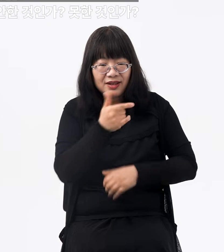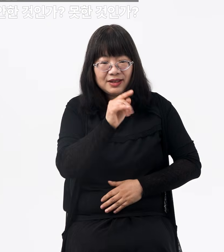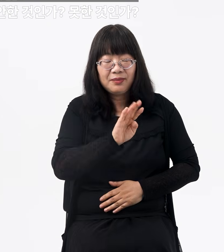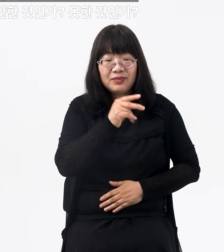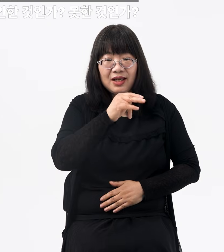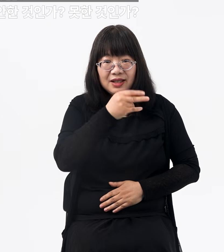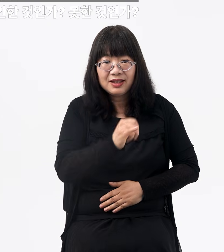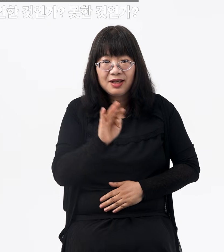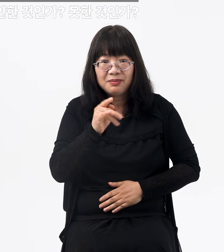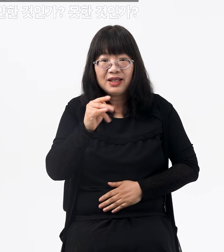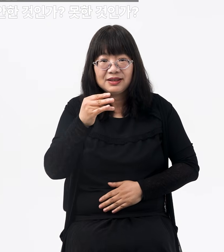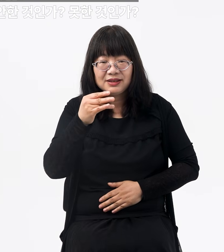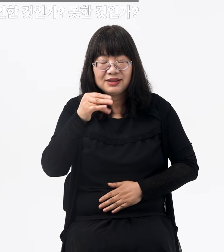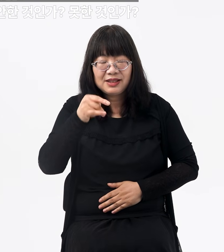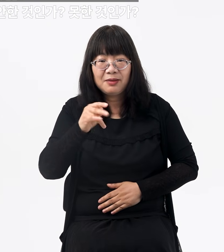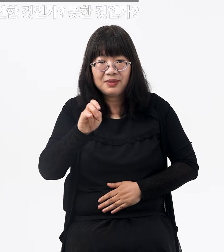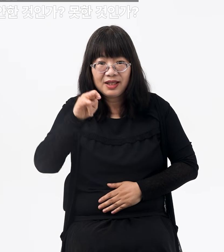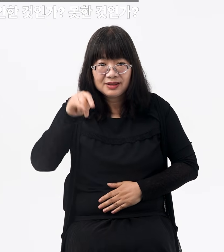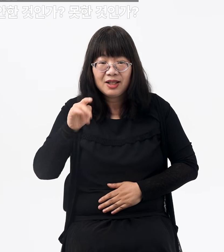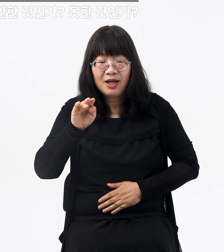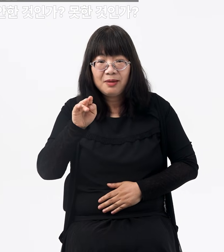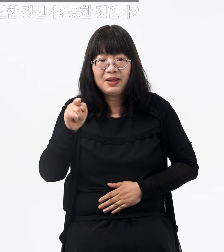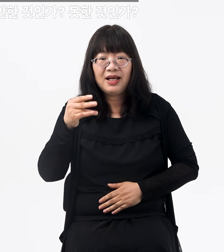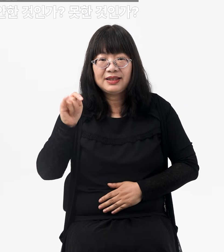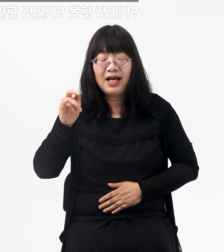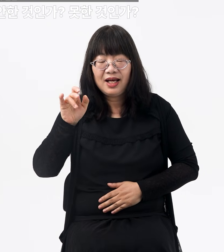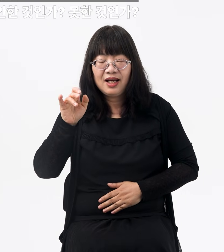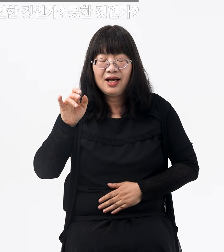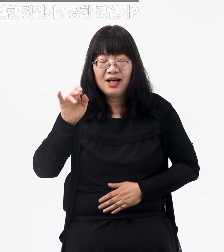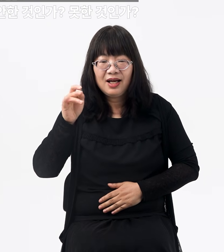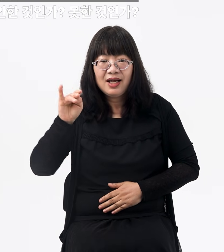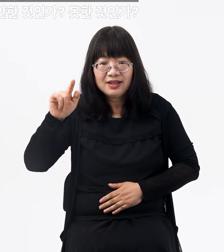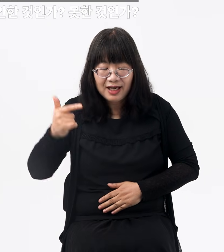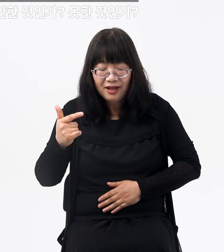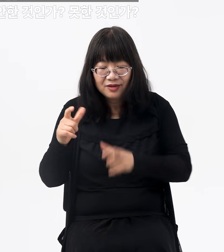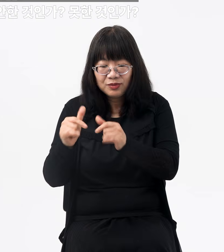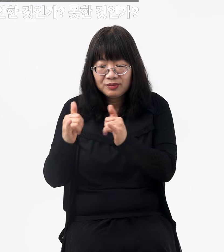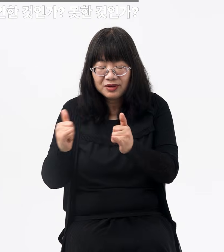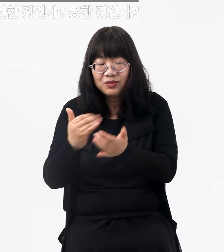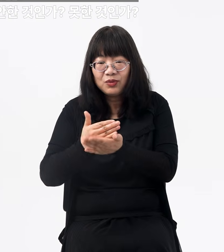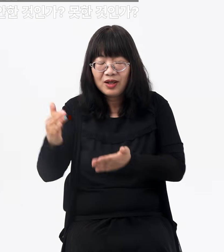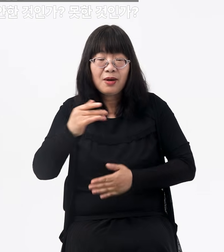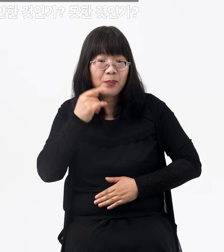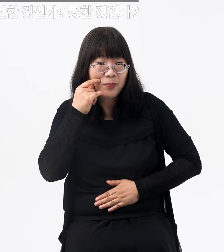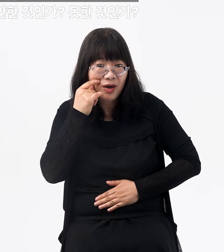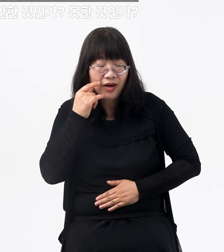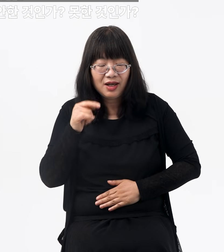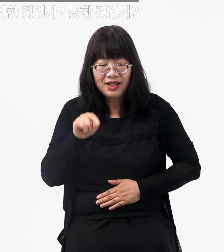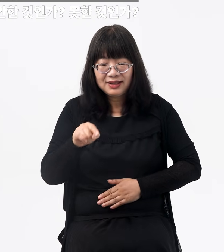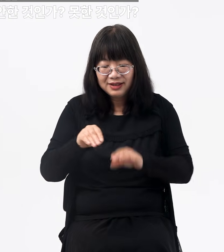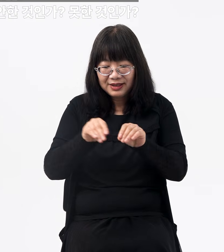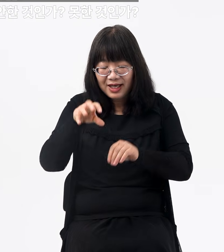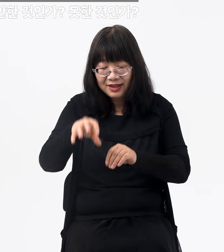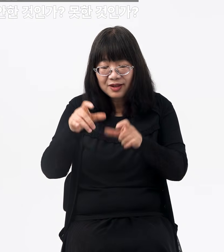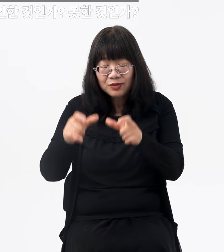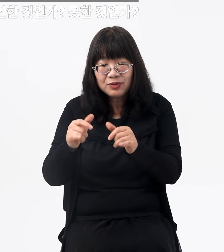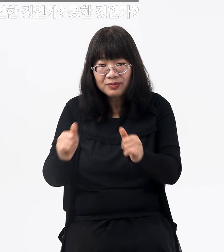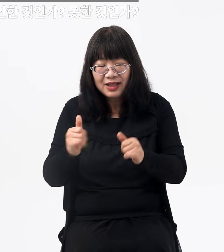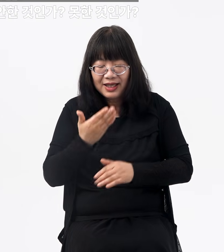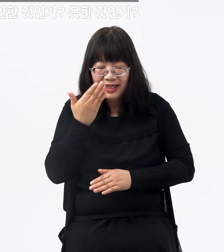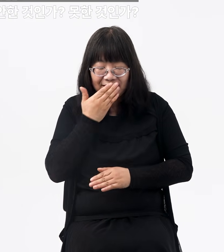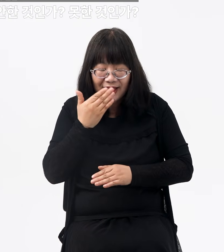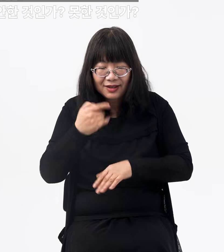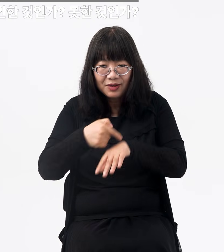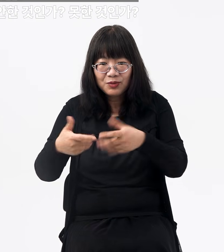납달리는 베세메스 주민과 베다낫 주민을 쫓아내지 못하고 그 땅의 주민 가나안